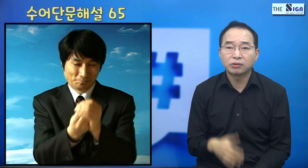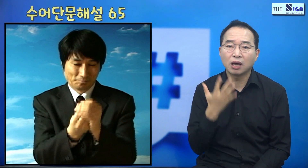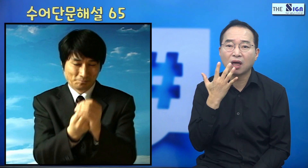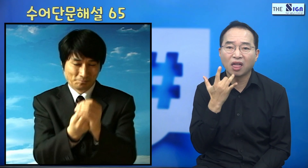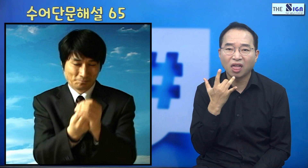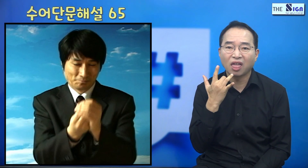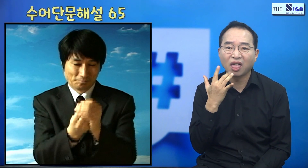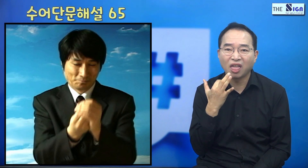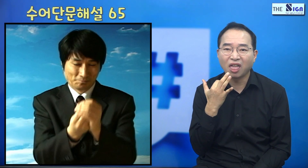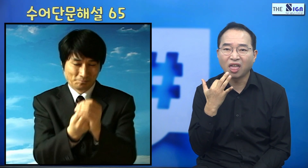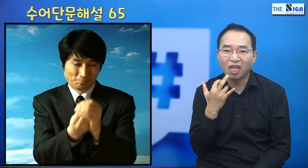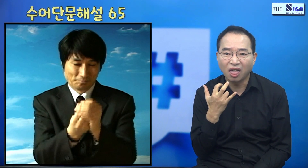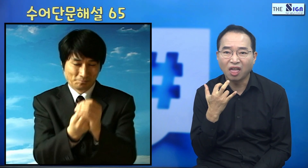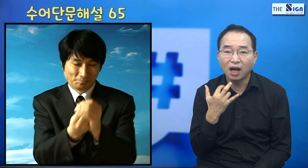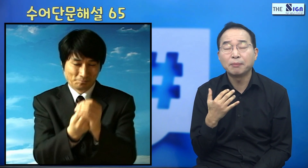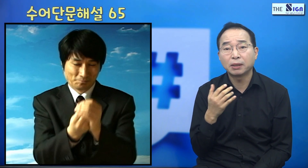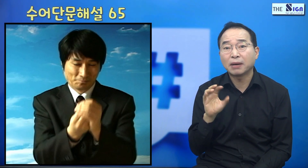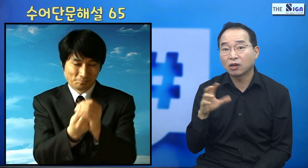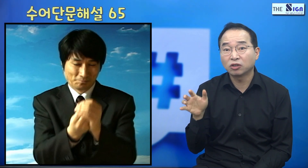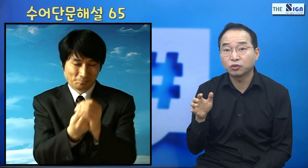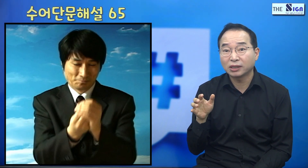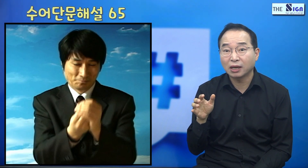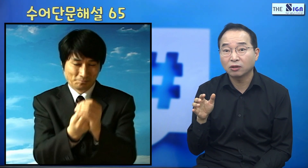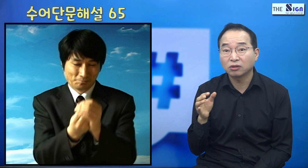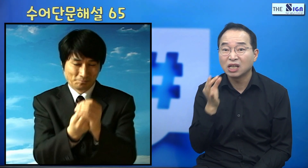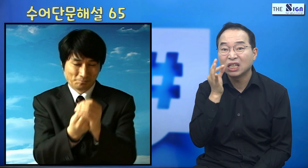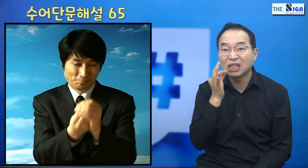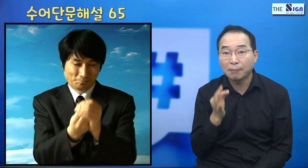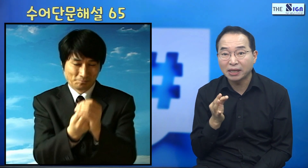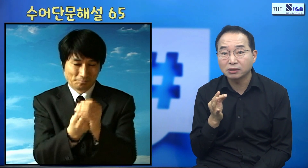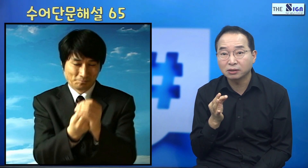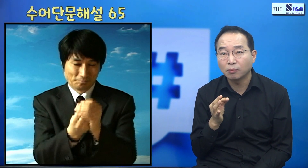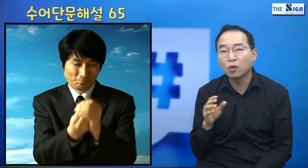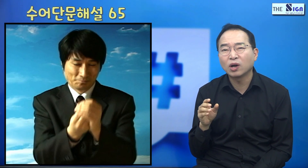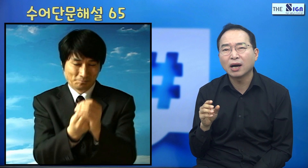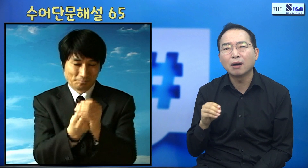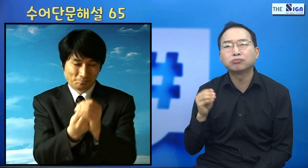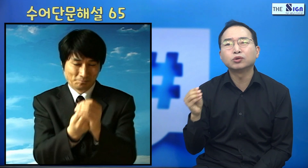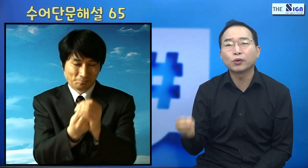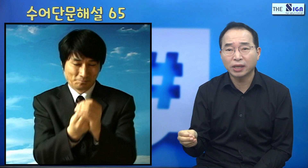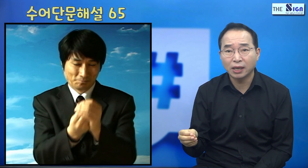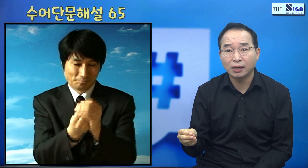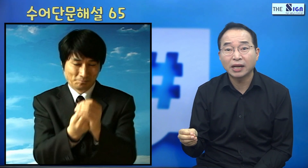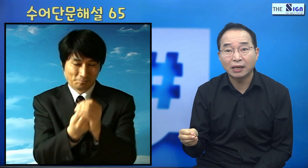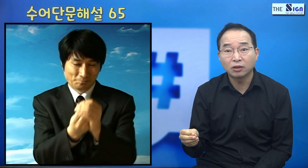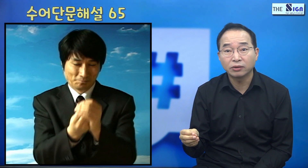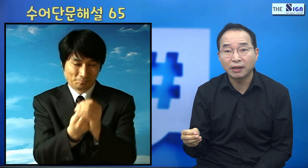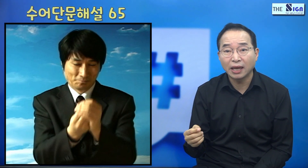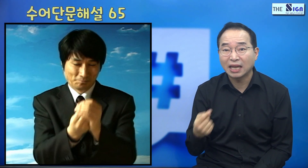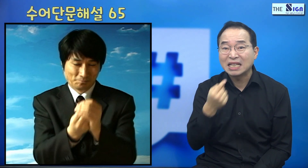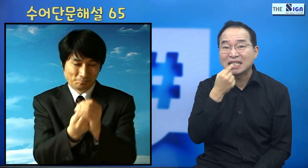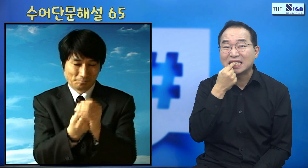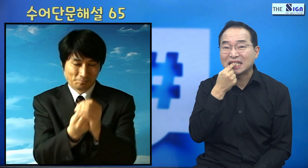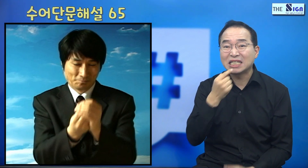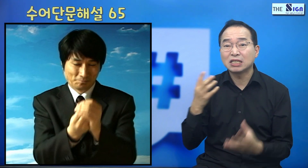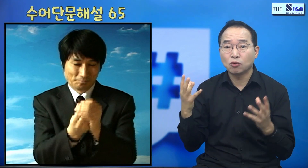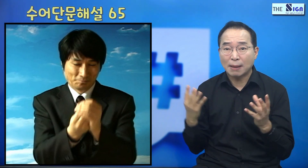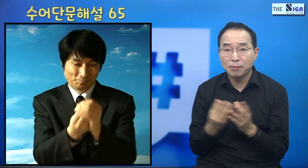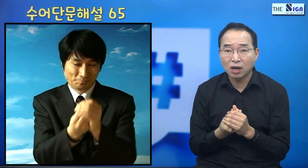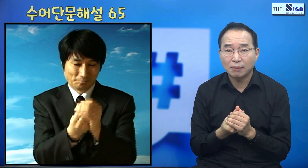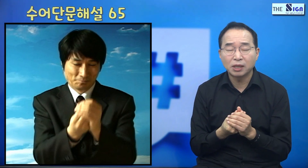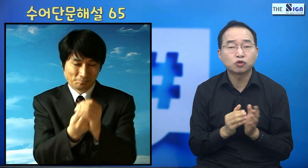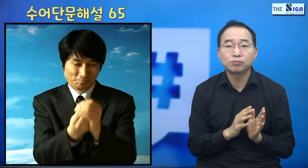많이 허술해? 하면은 많이 허술하다는 거죠. 이가 빠졌어. 뭔가 부족해 라는 건데,